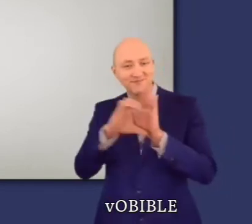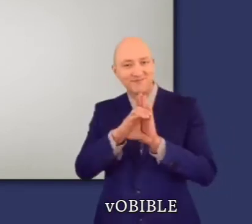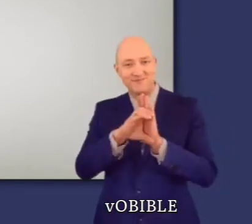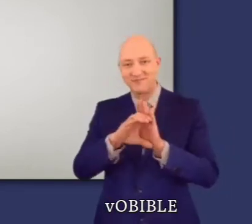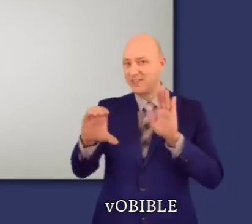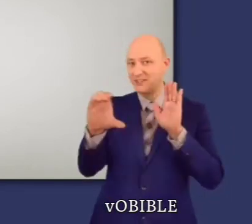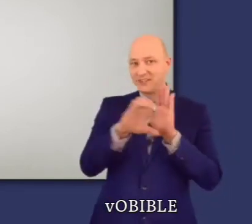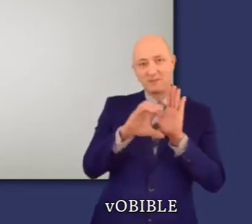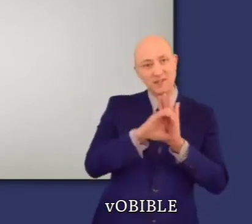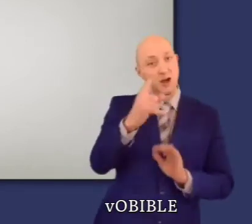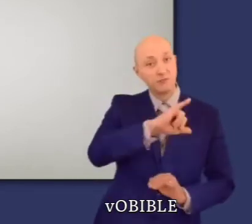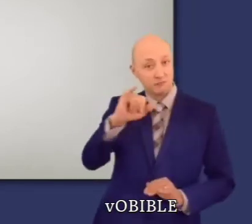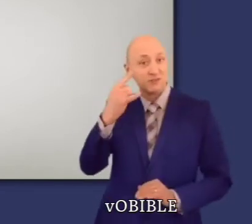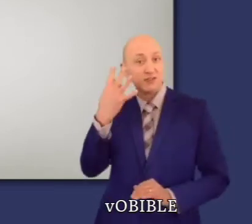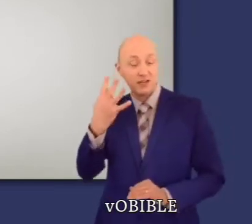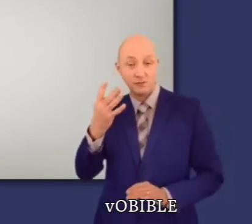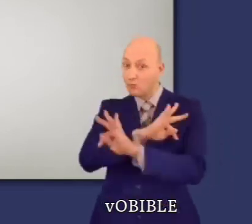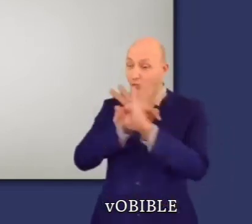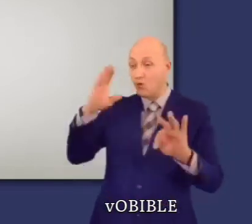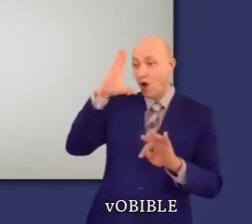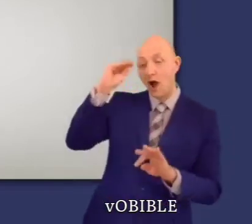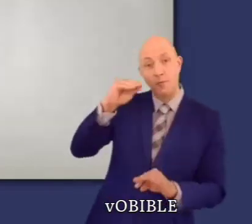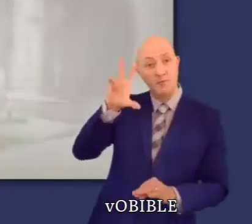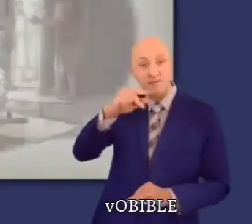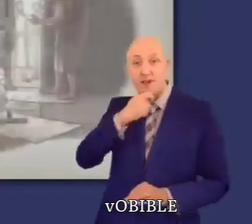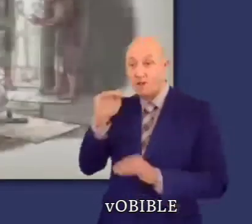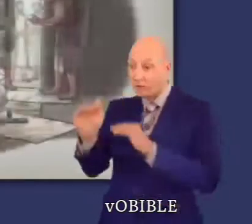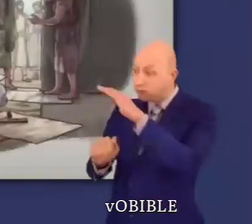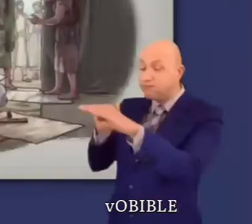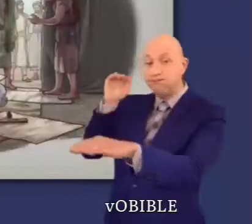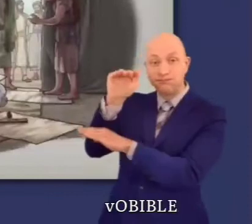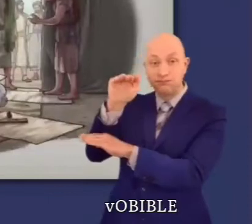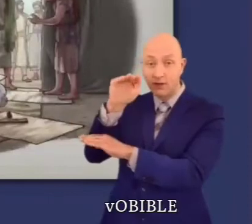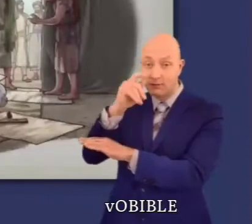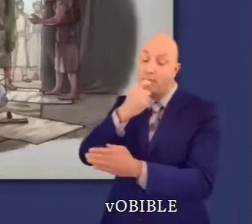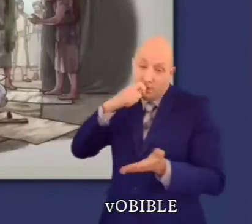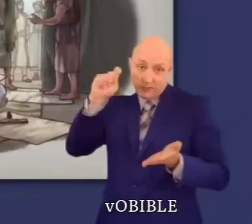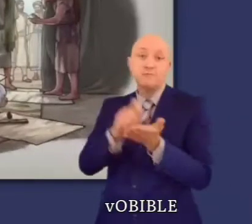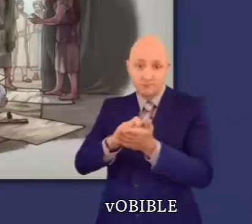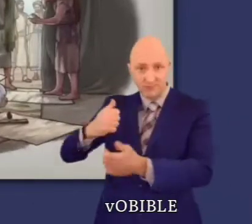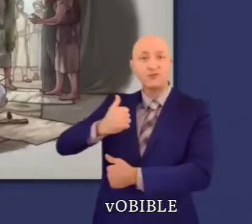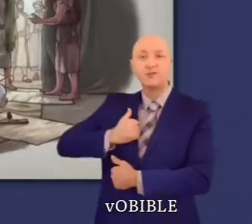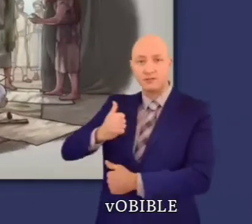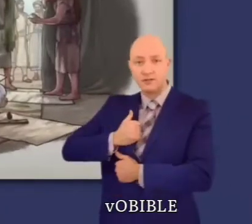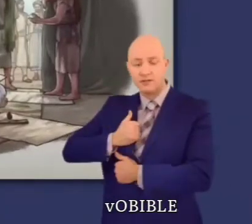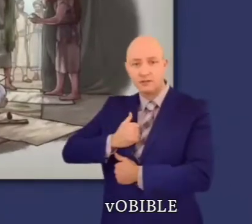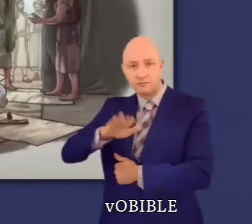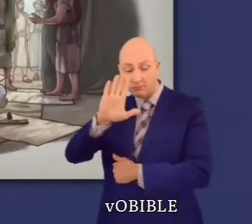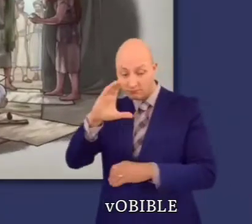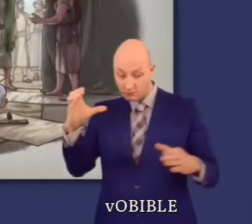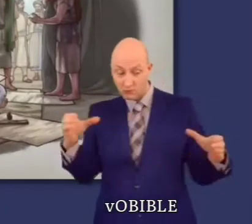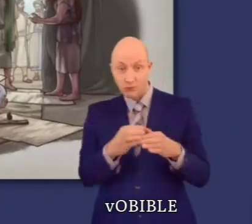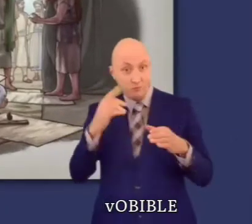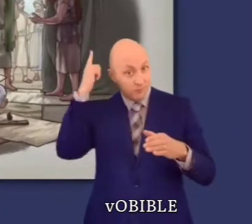la nécessité d'obéir aux représentants officiels de Dieu et il illustre l'importance d'avoir une foi forte.